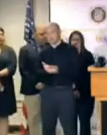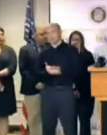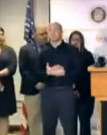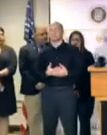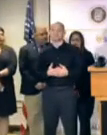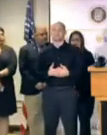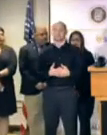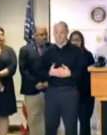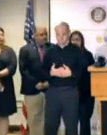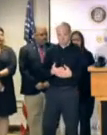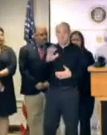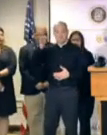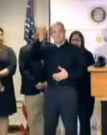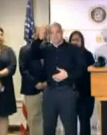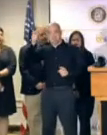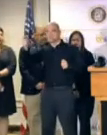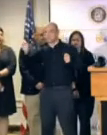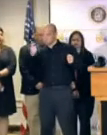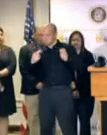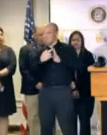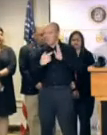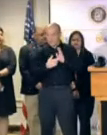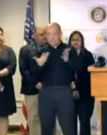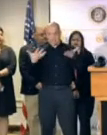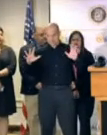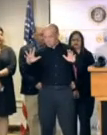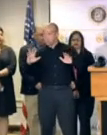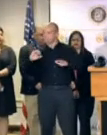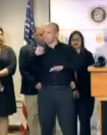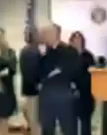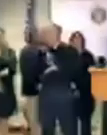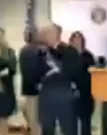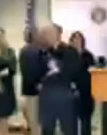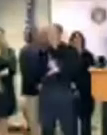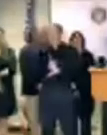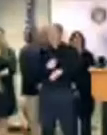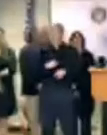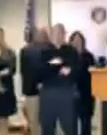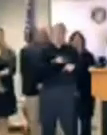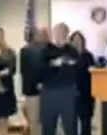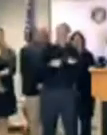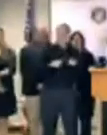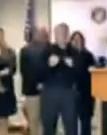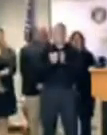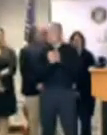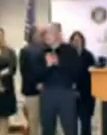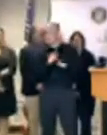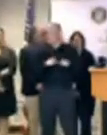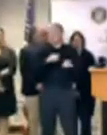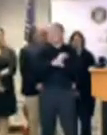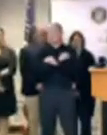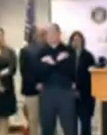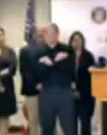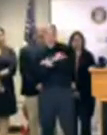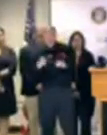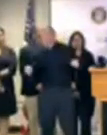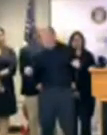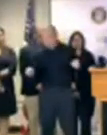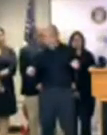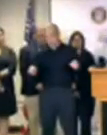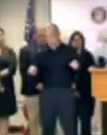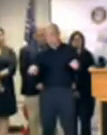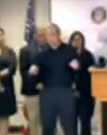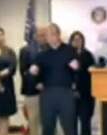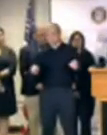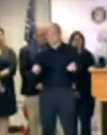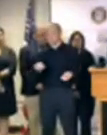ese control federal, reglamentación federal, y que impone penas si no se cumplen, también los pilotos de la Bahía de San Juan, los famosos San Juan Bay Pilots,